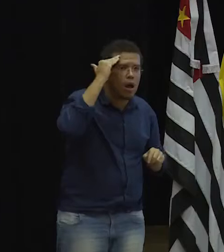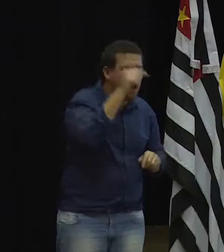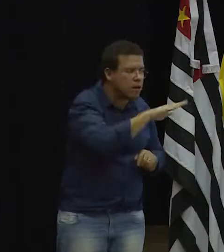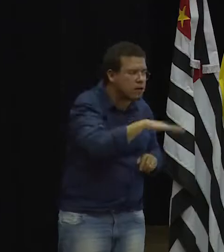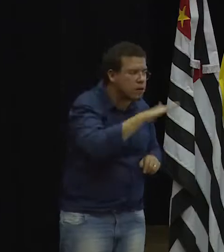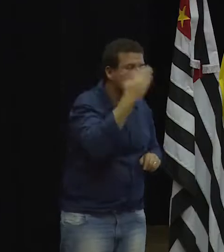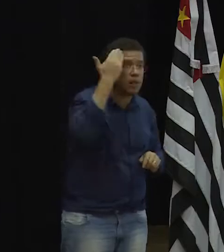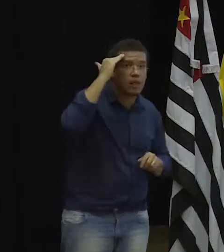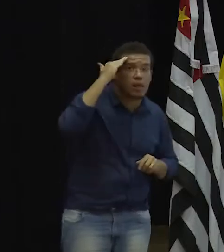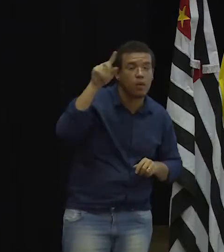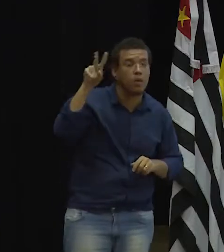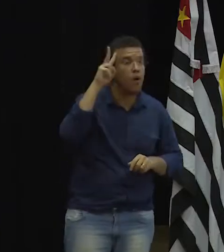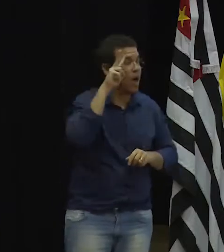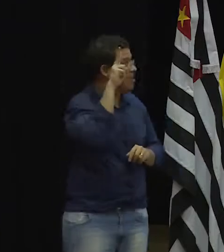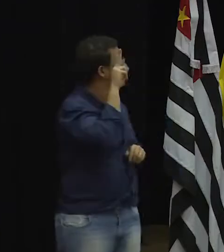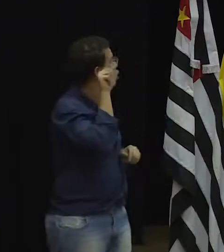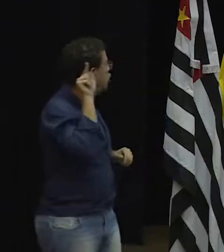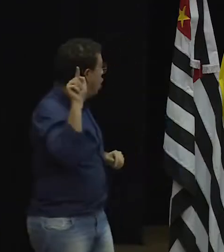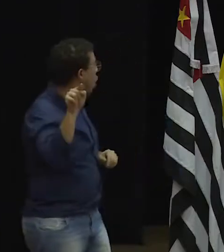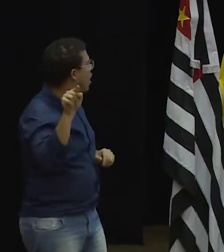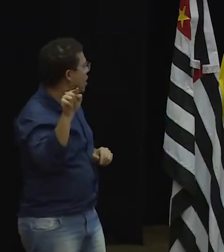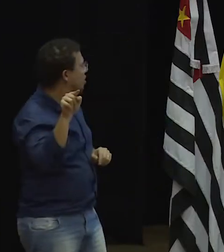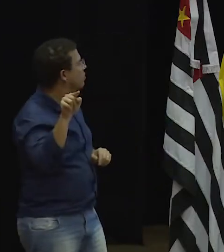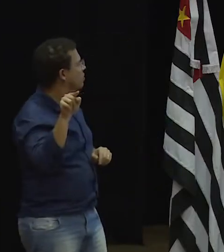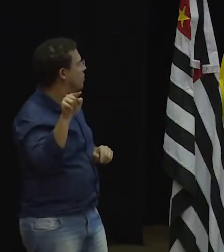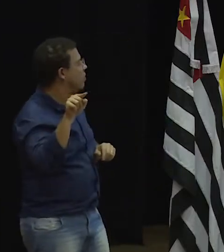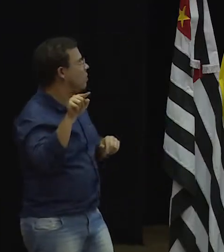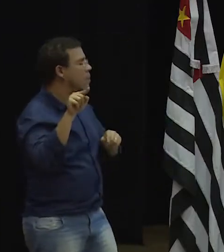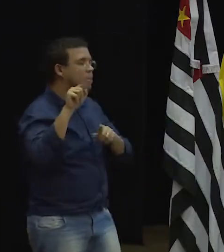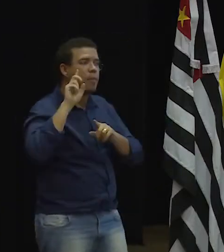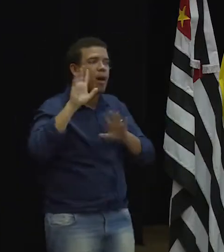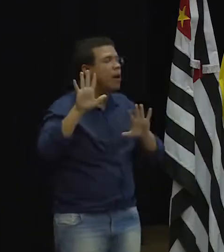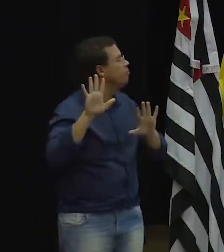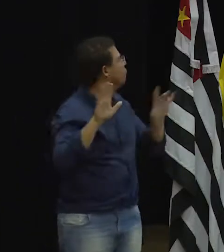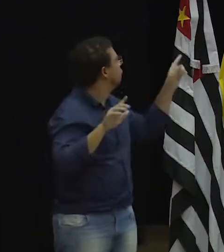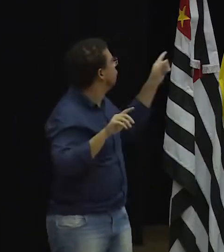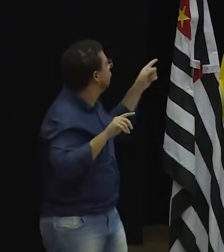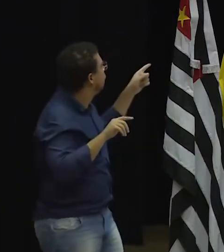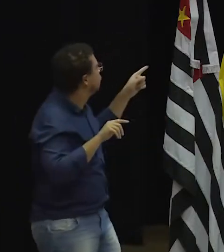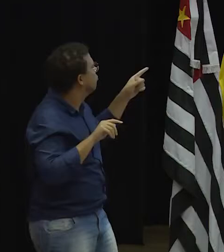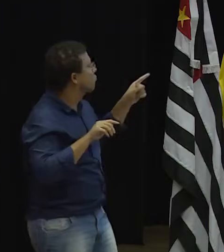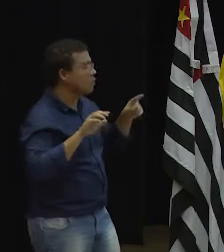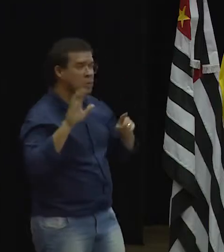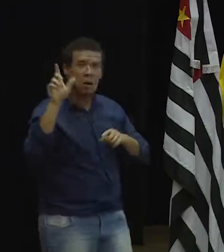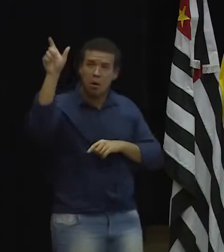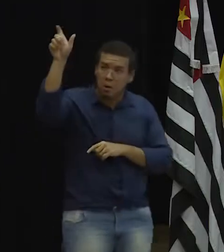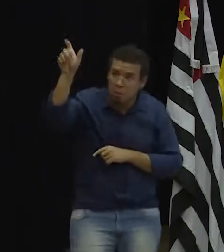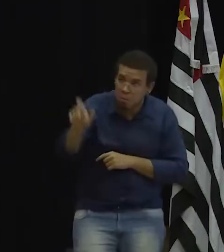Também analisar se as crianças compreendiam essas histórias.